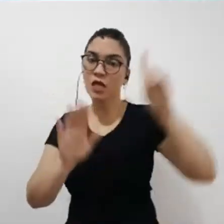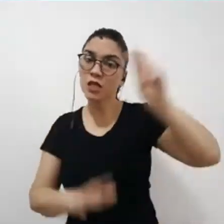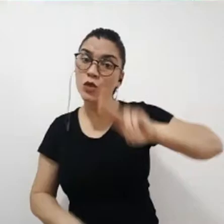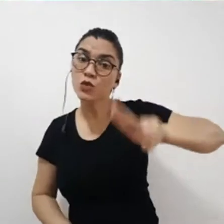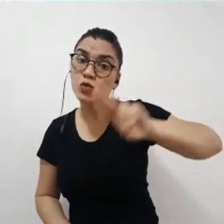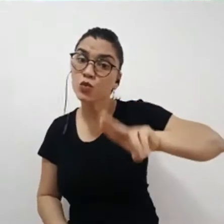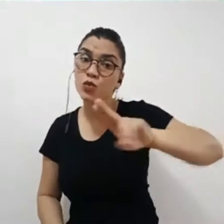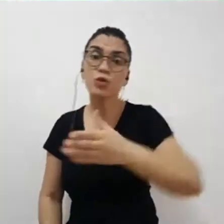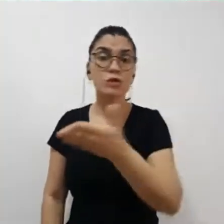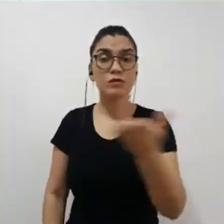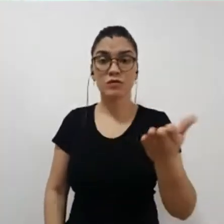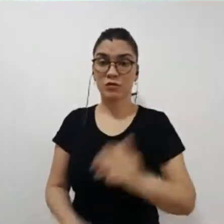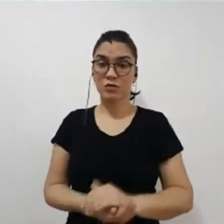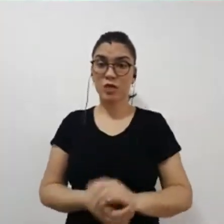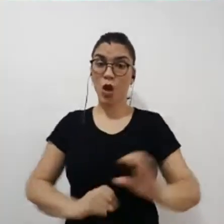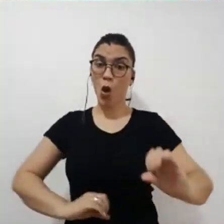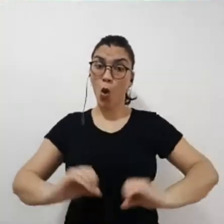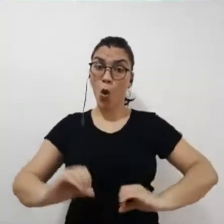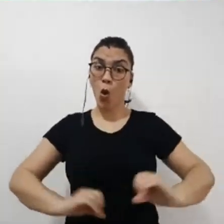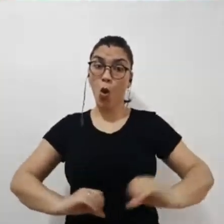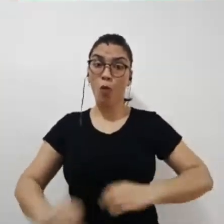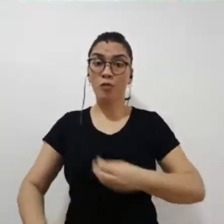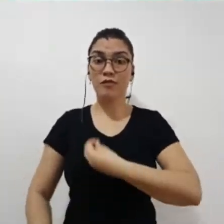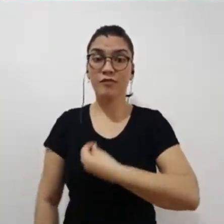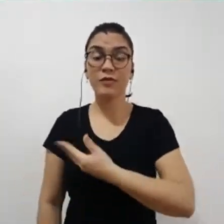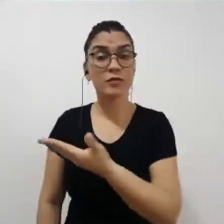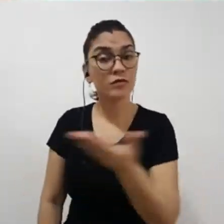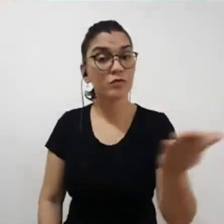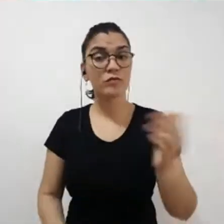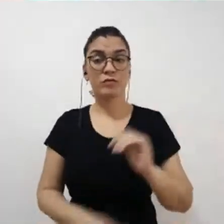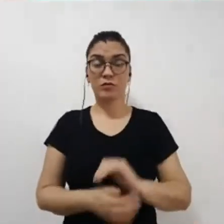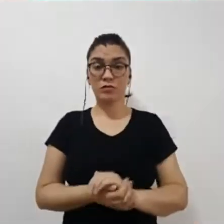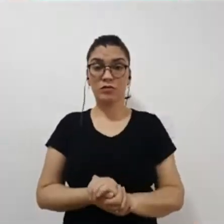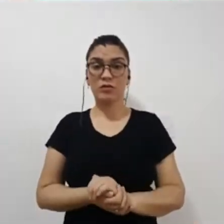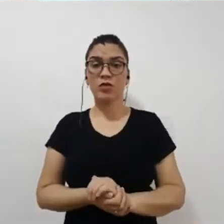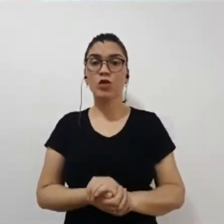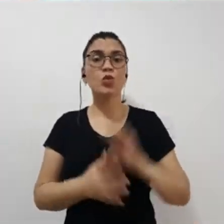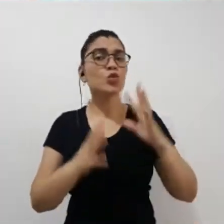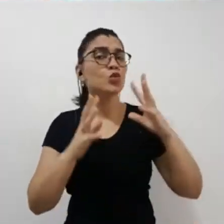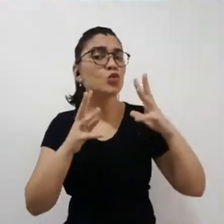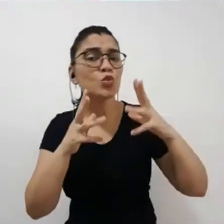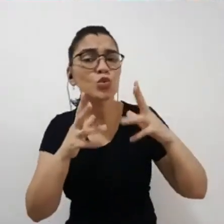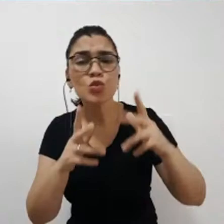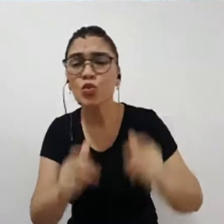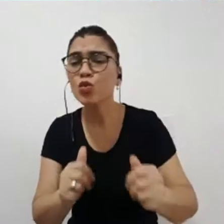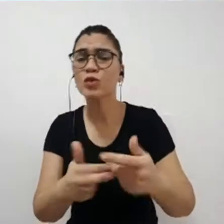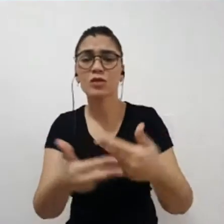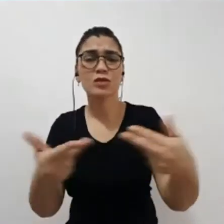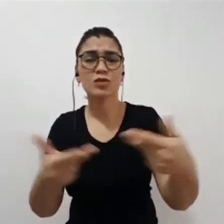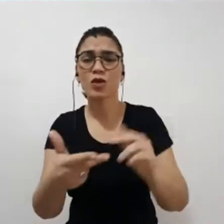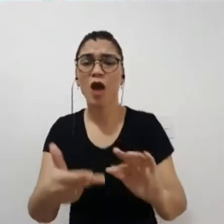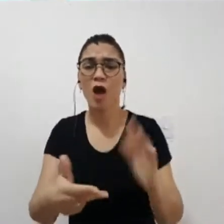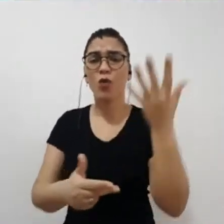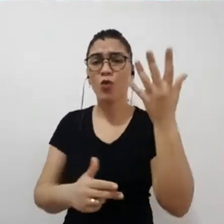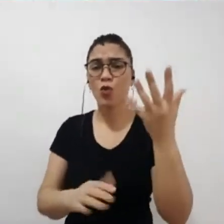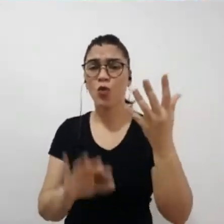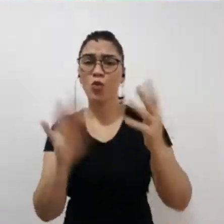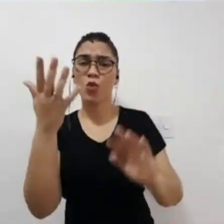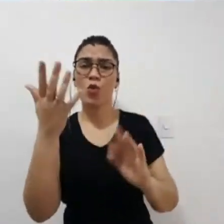as coisas, elas contribuem para produzir o bem